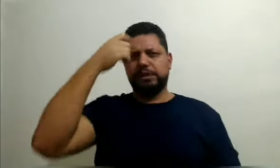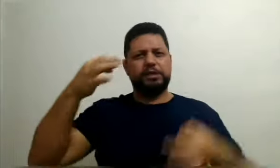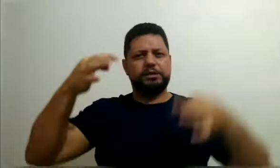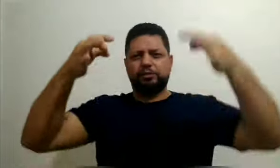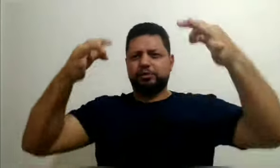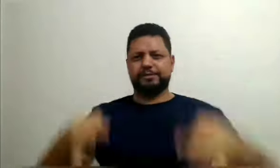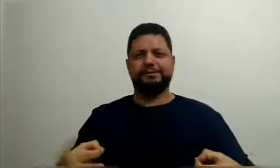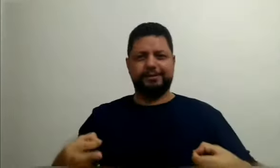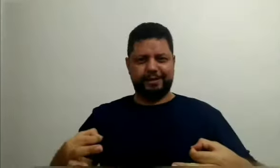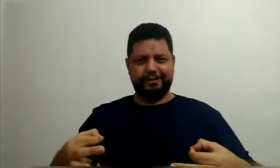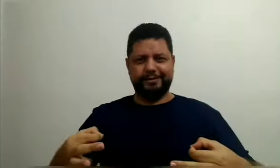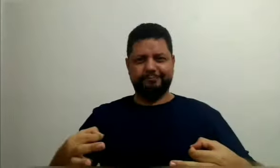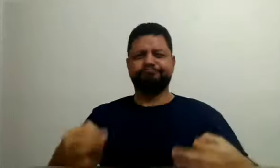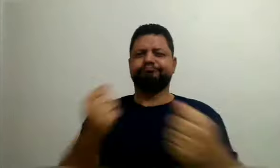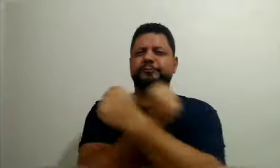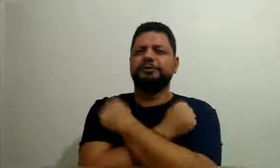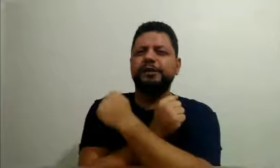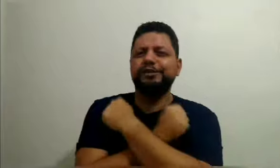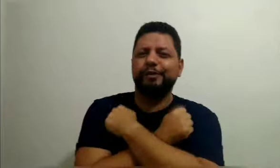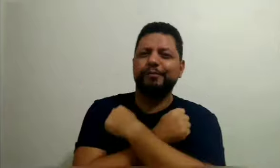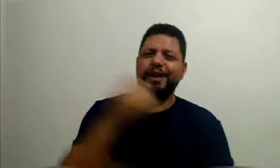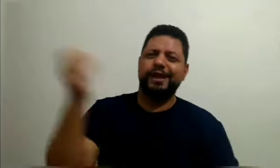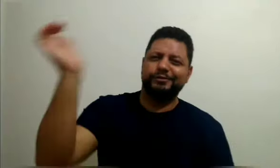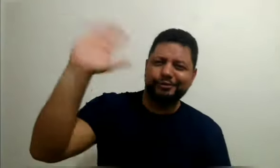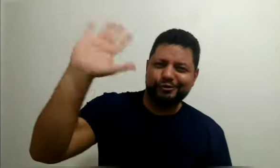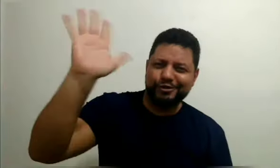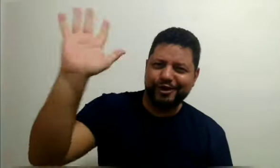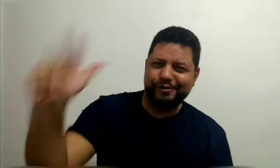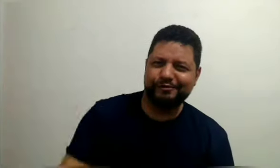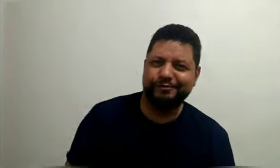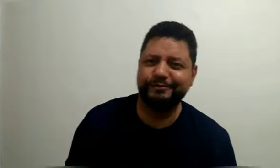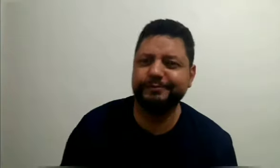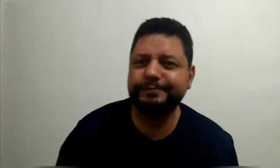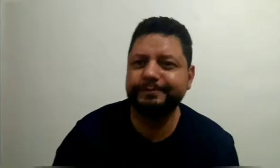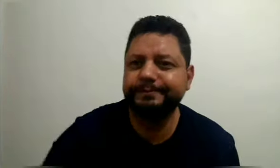possamos ter ações conscientes e adequadas. Um grande abraço, tchau, tchau!